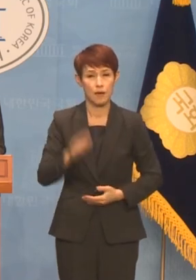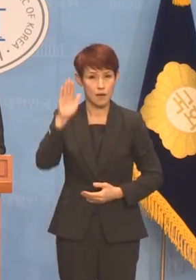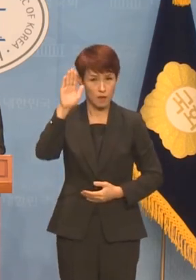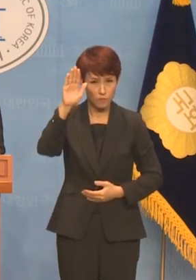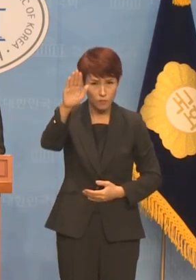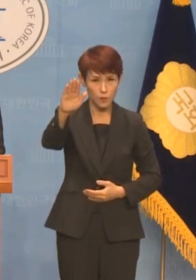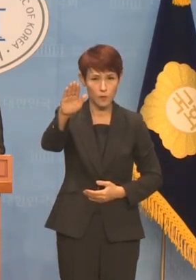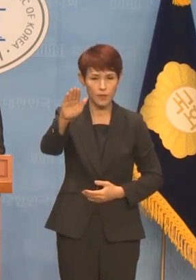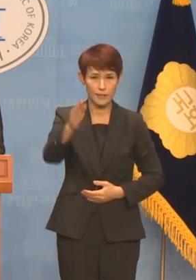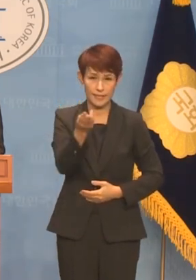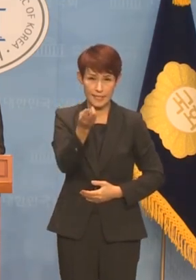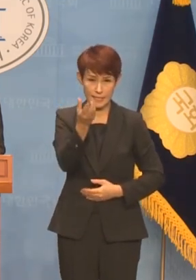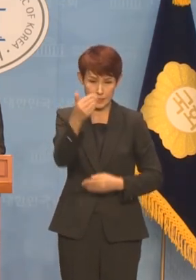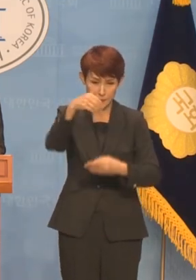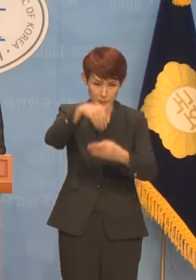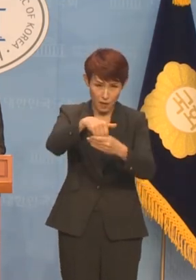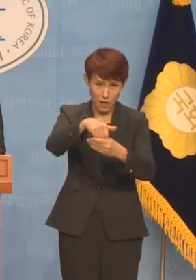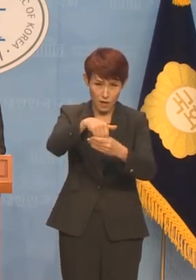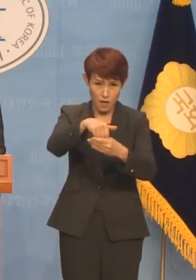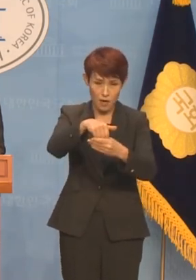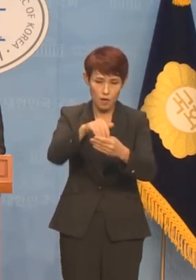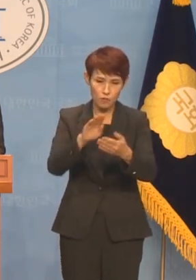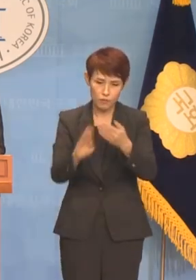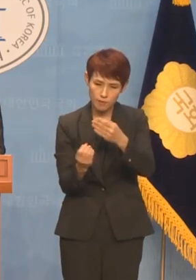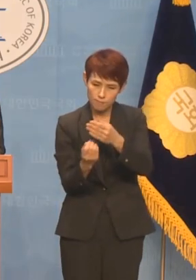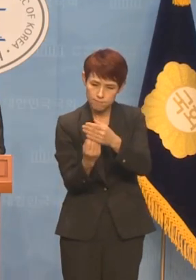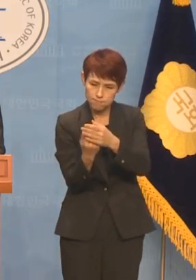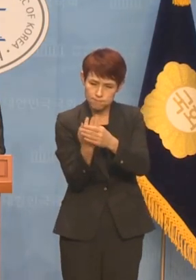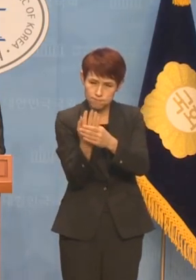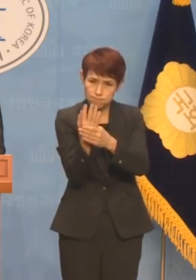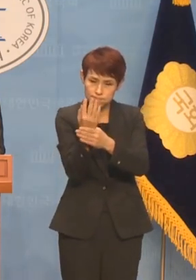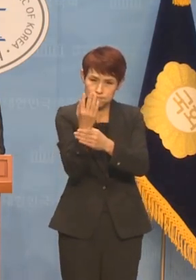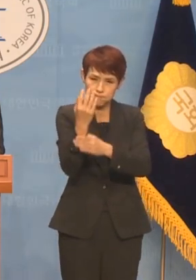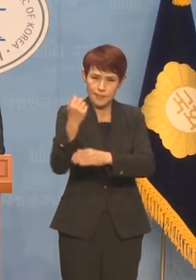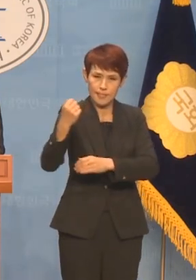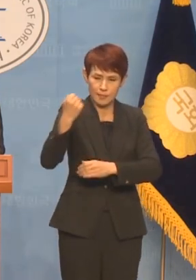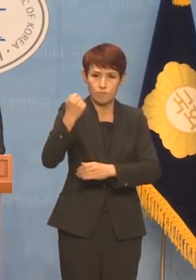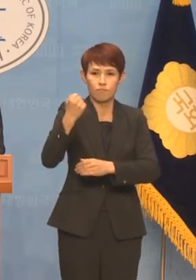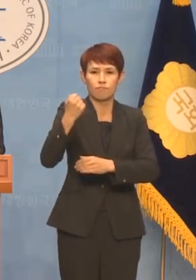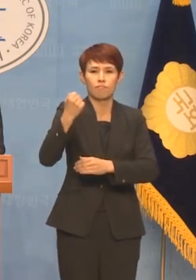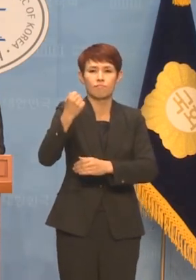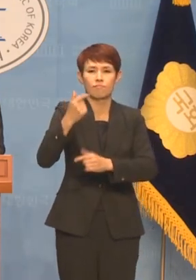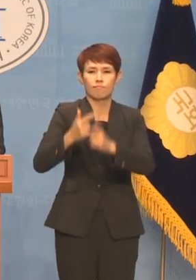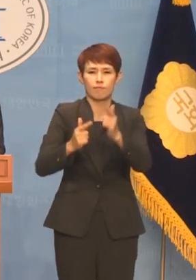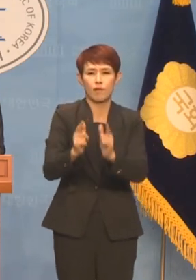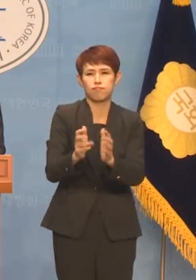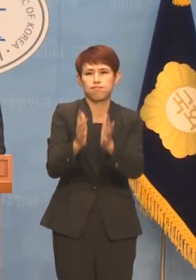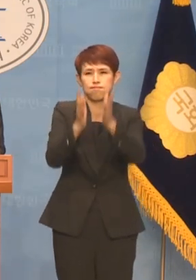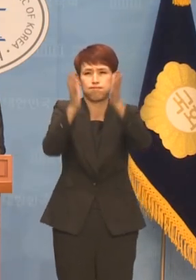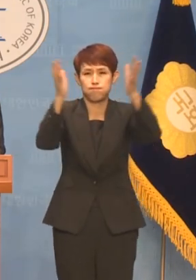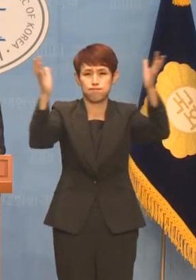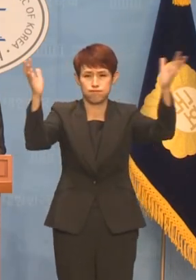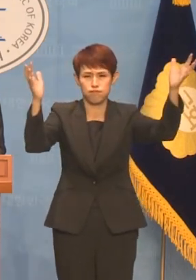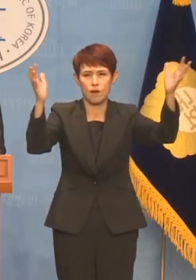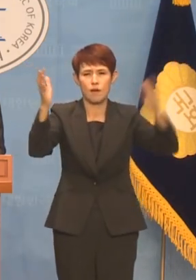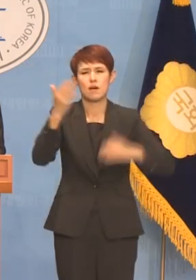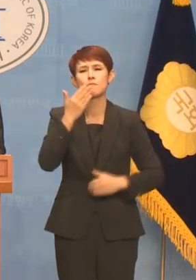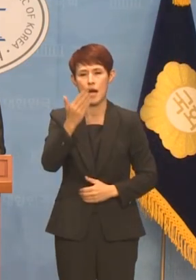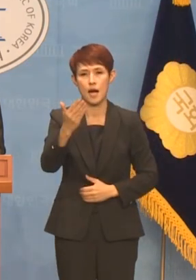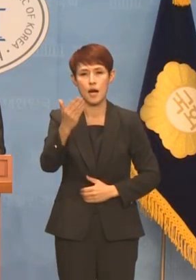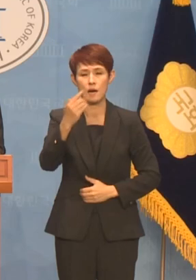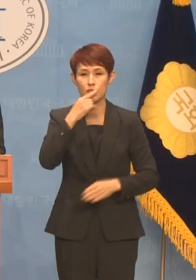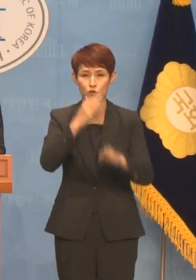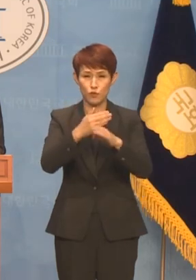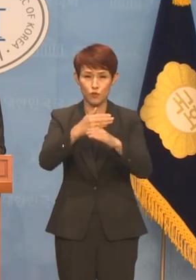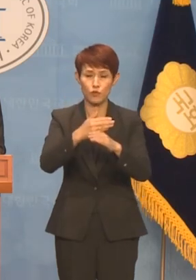언젠간 그 작고 소중한 씨앗이 새싹을 틔워내고 튼튼한 줄기가 자라나 커다란 아름드린 나무가 되어